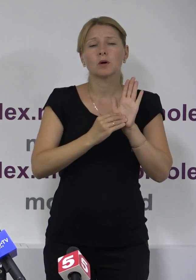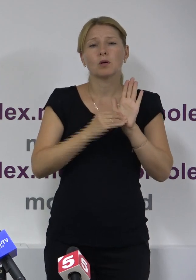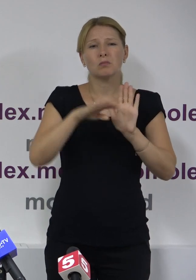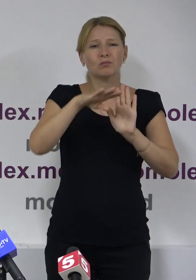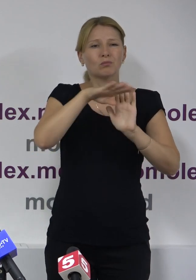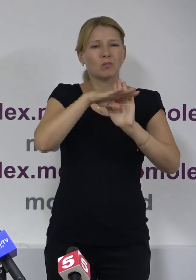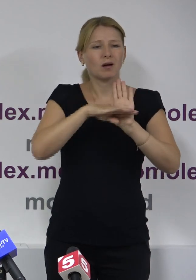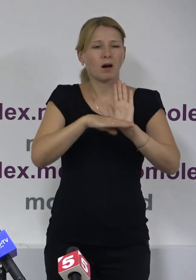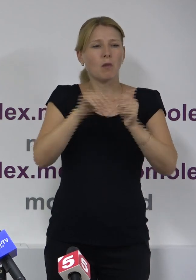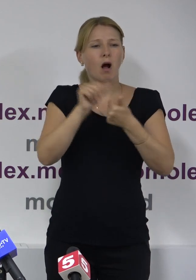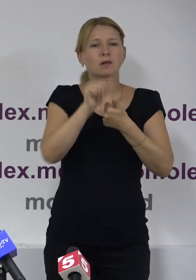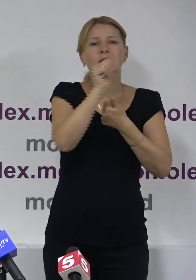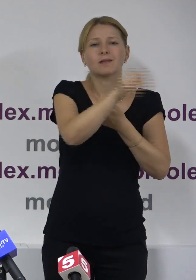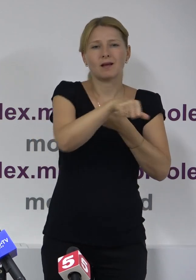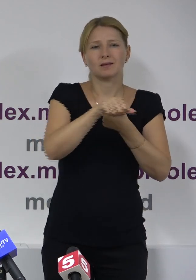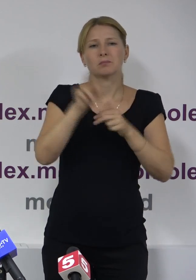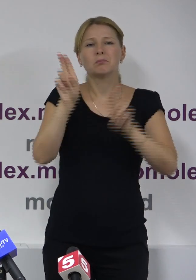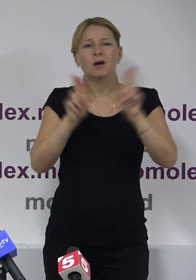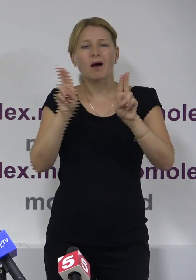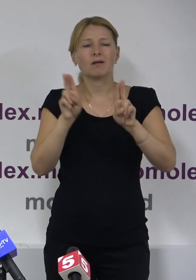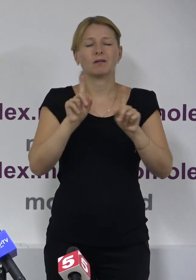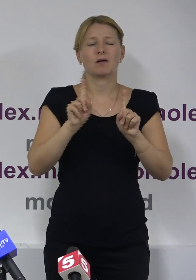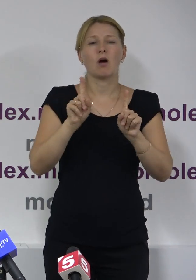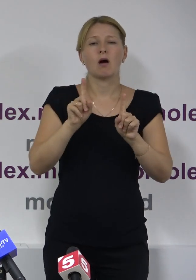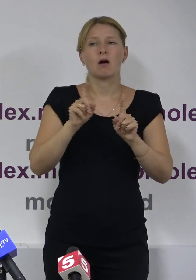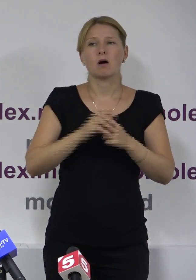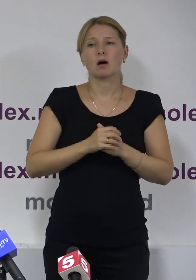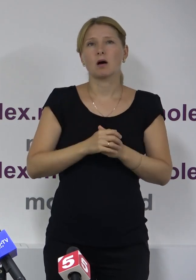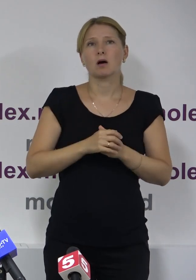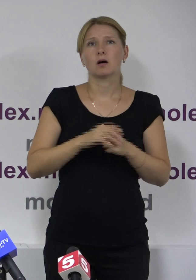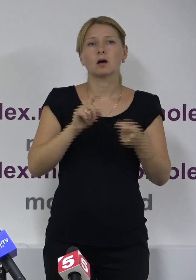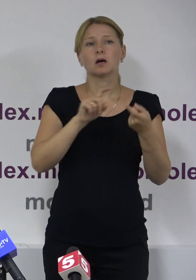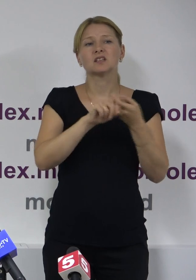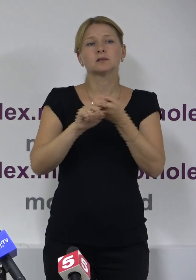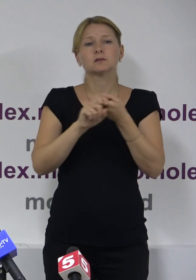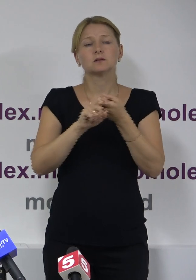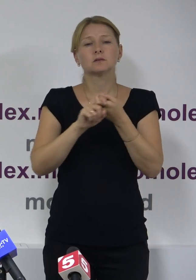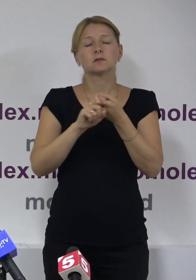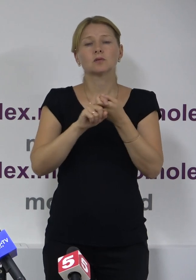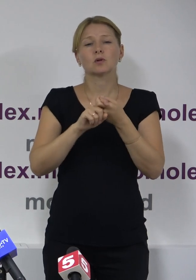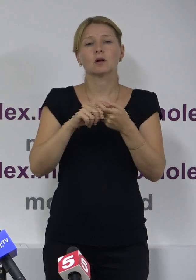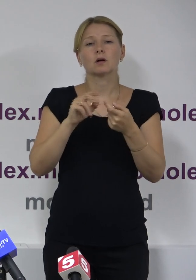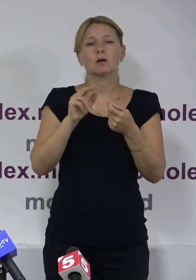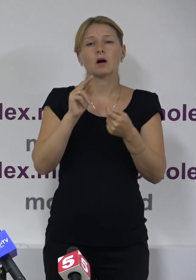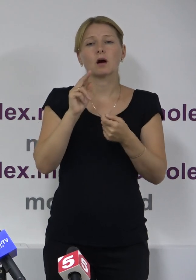program separat. Ne referim la acele aspecte ce țin de organizarea